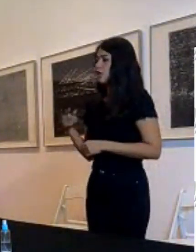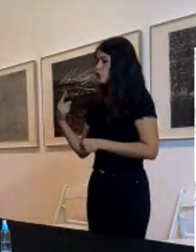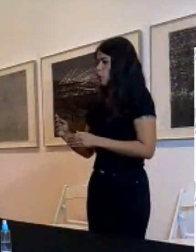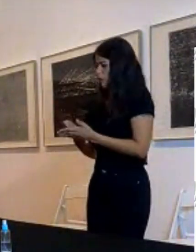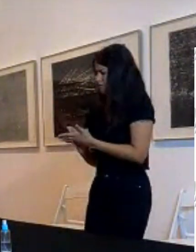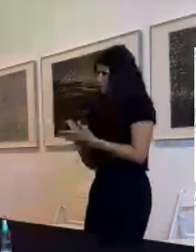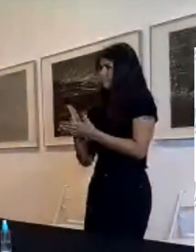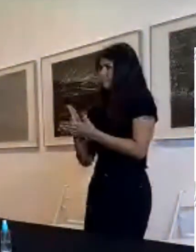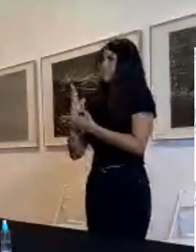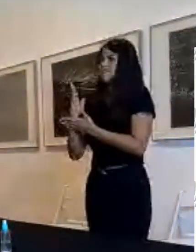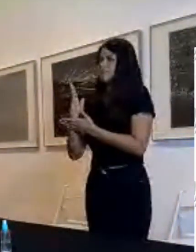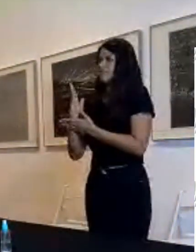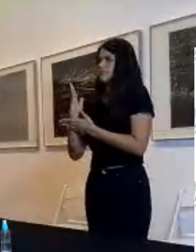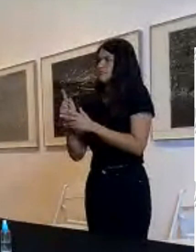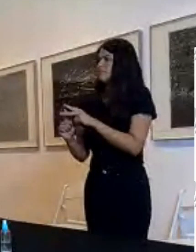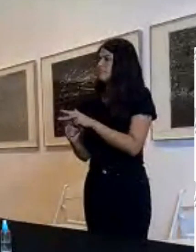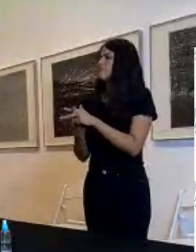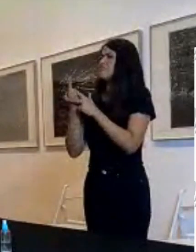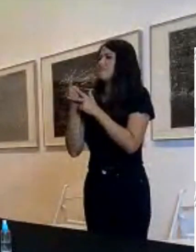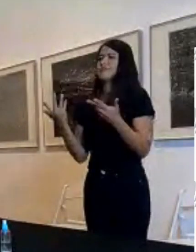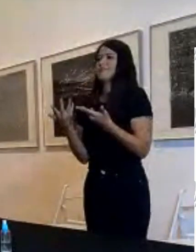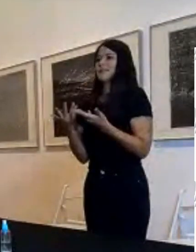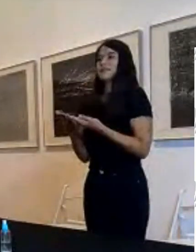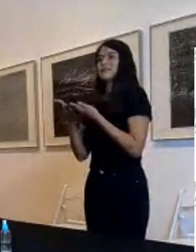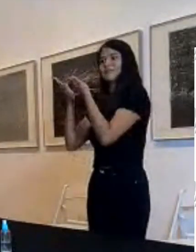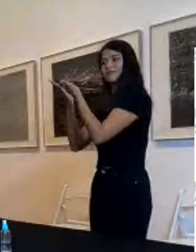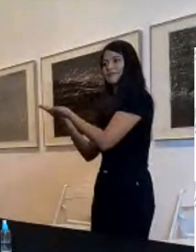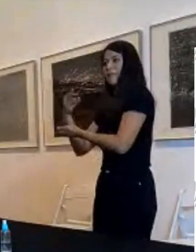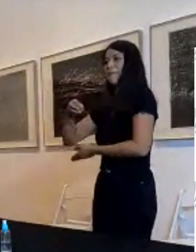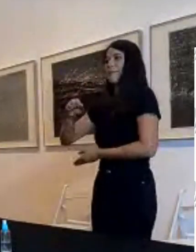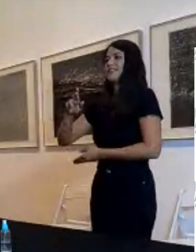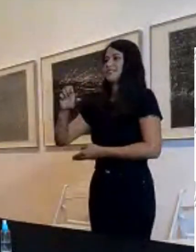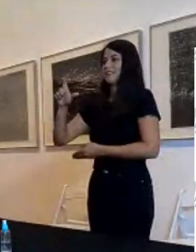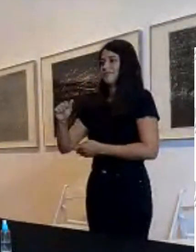de cómo partió todo esto. Así que la dejo con Marcela.